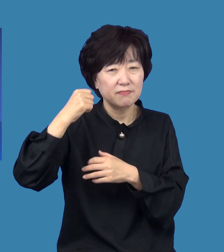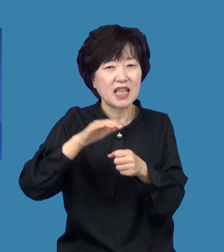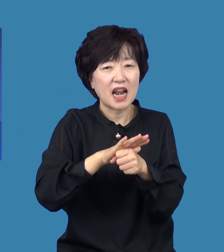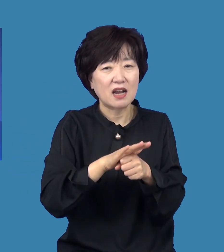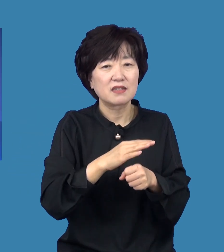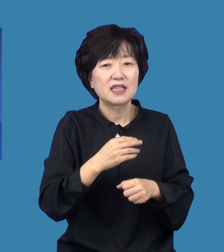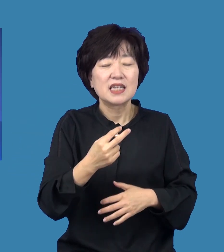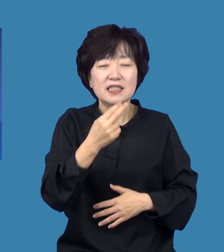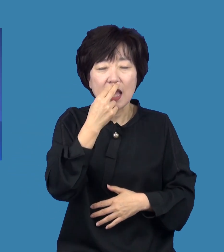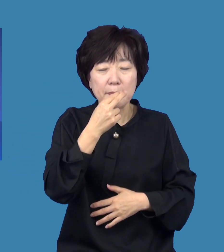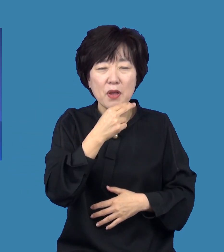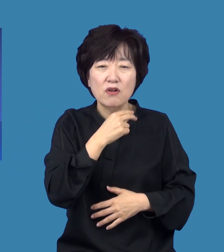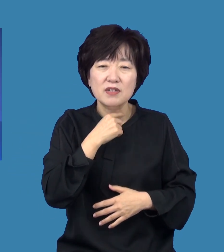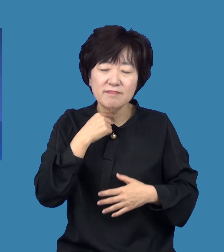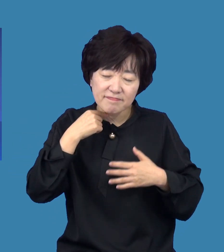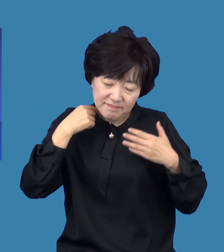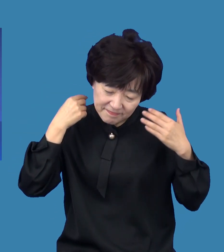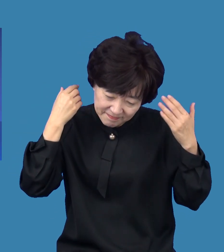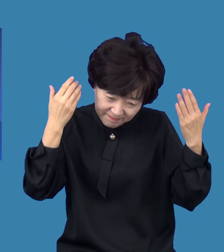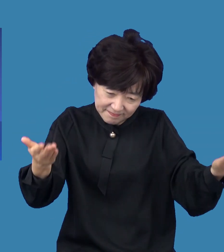생명을